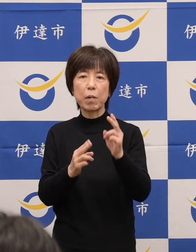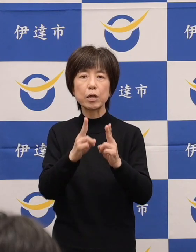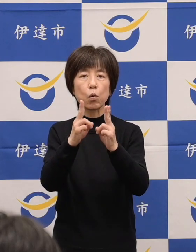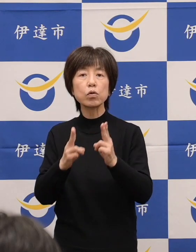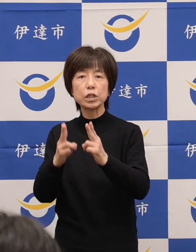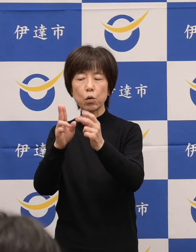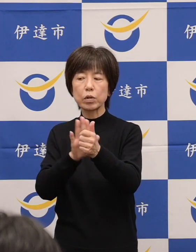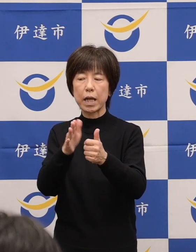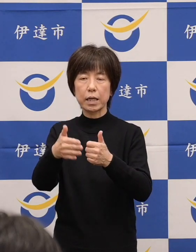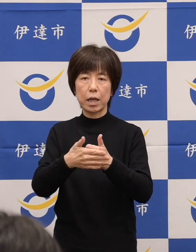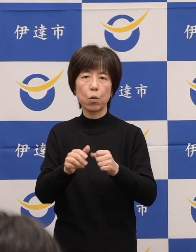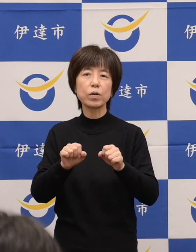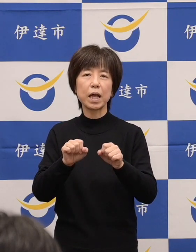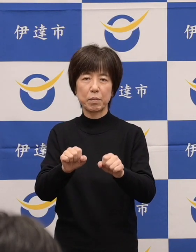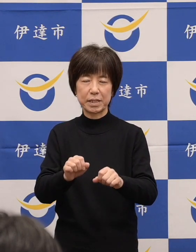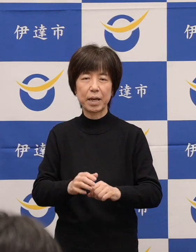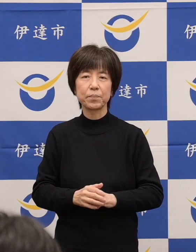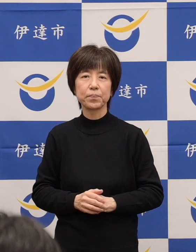行ったことでございます。